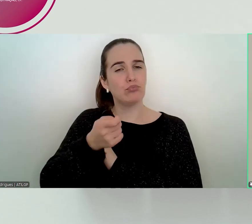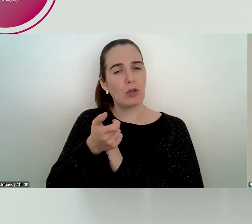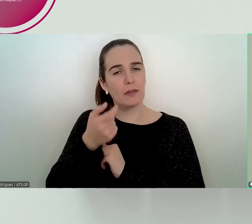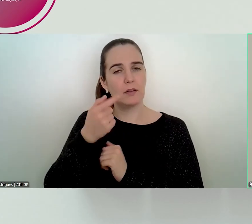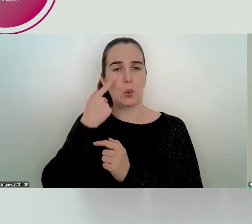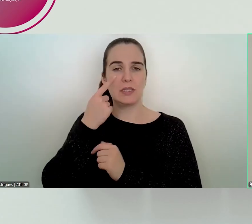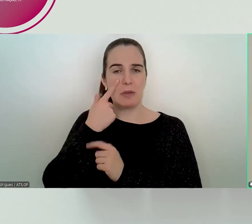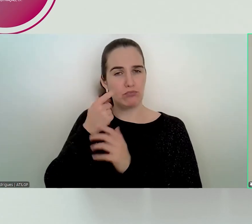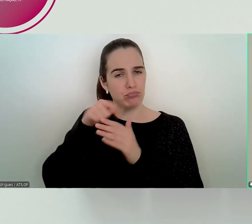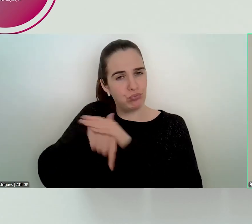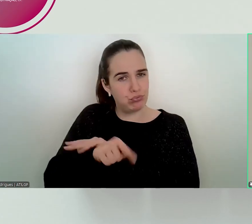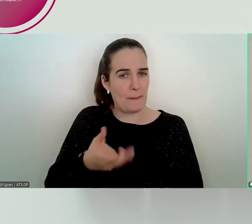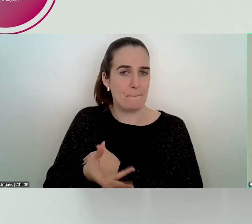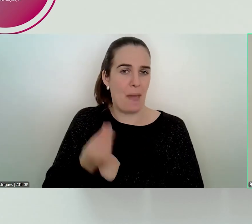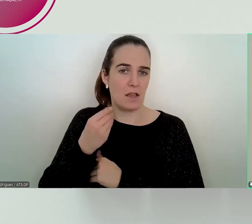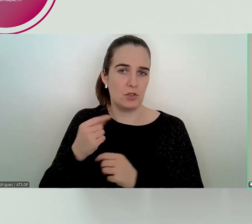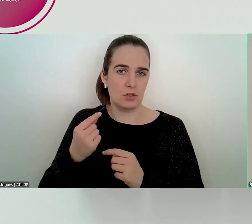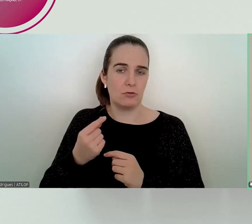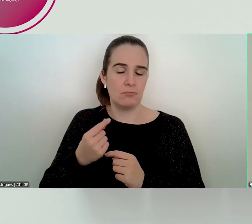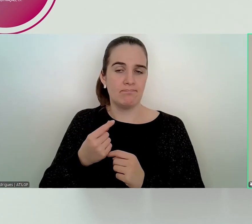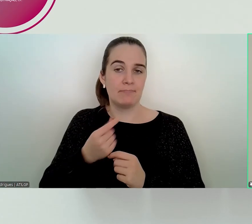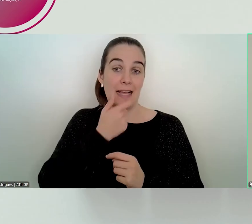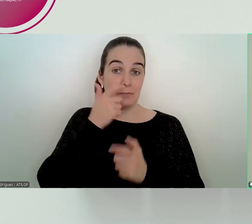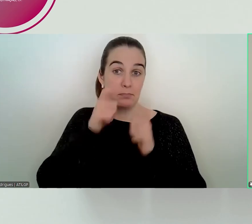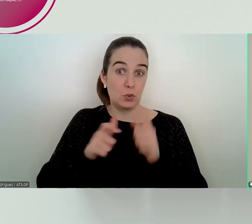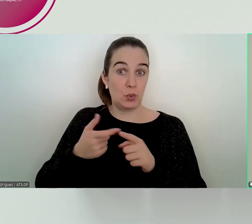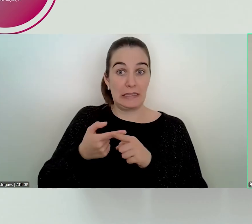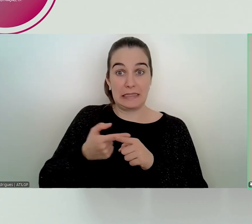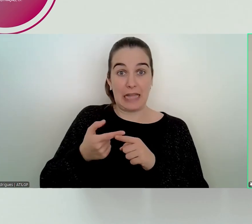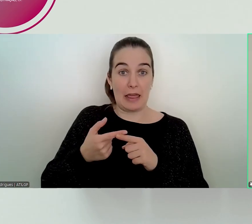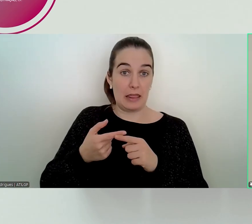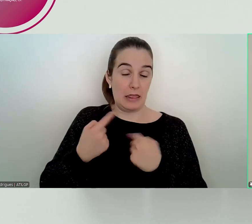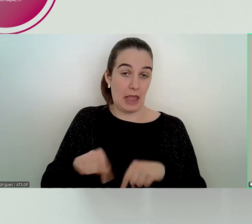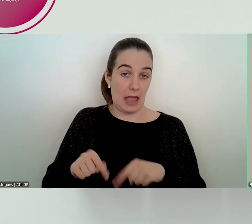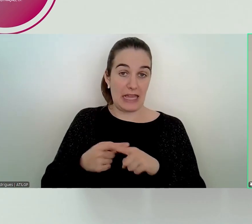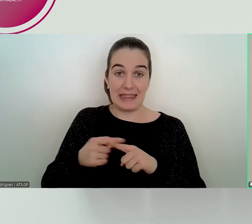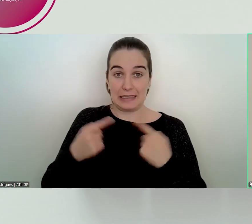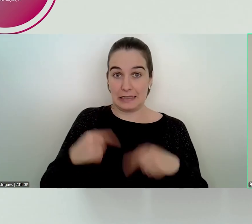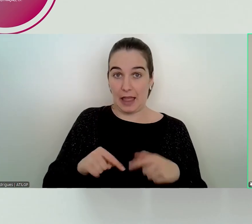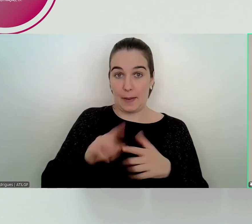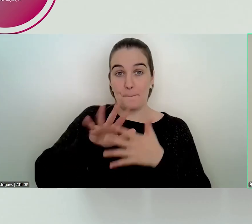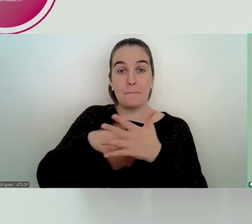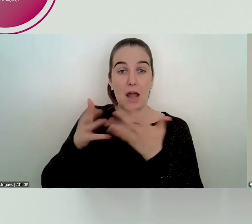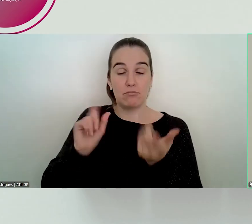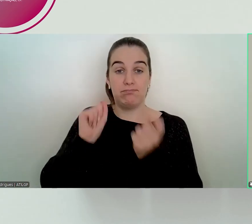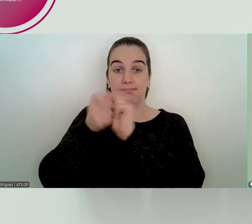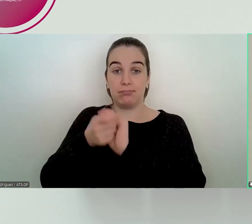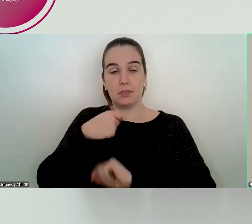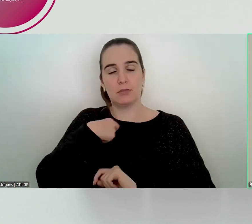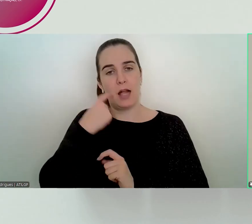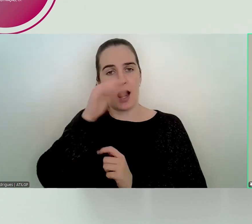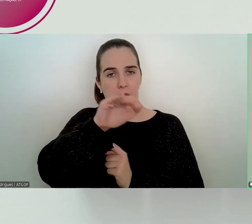conhecimento e envolver aqui todas as partes interessadas nesta reflexão e nesta reformulação do plano, mas dizer-lhe